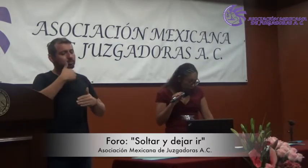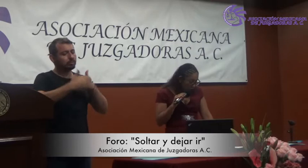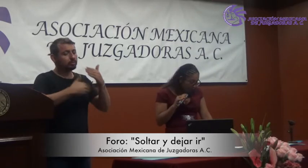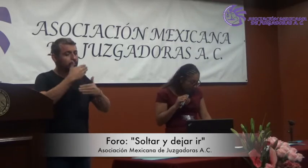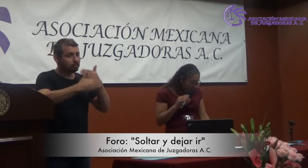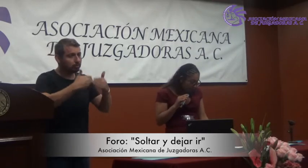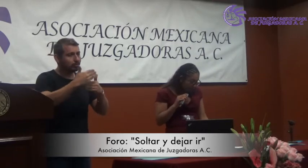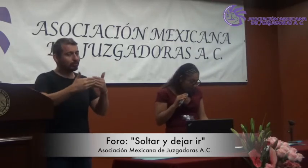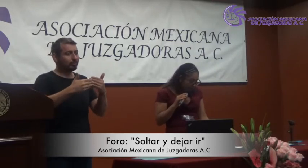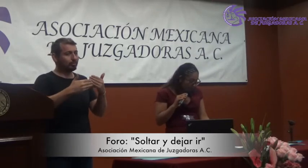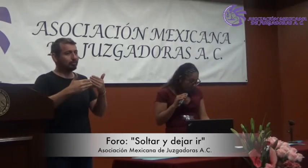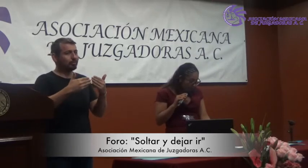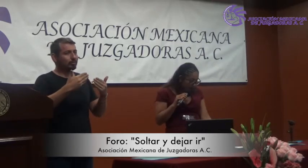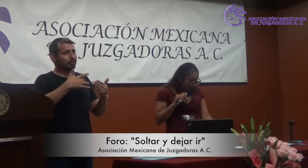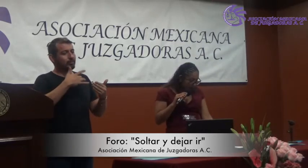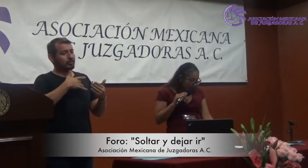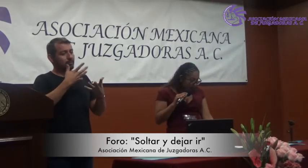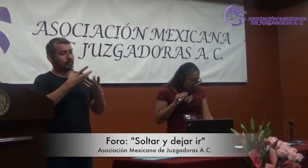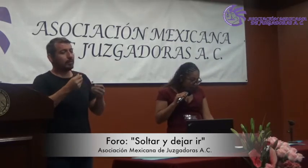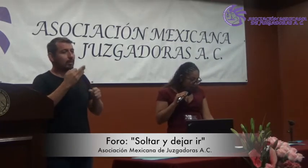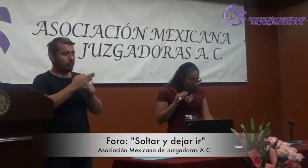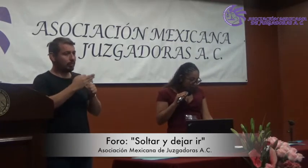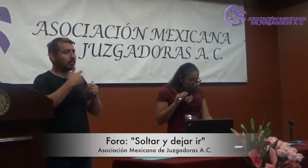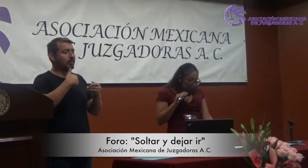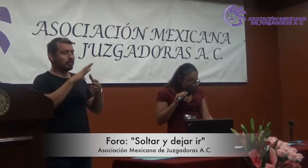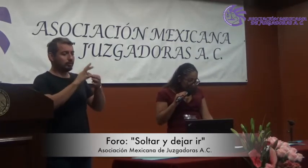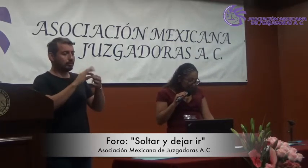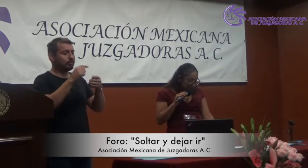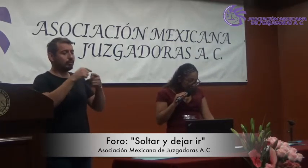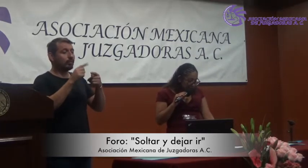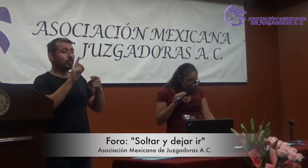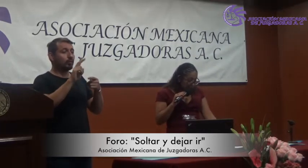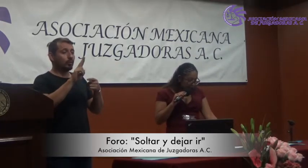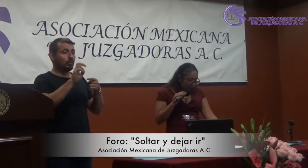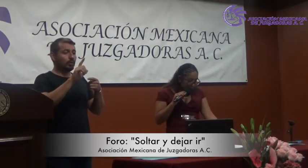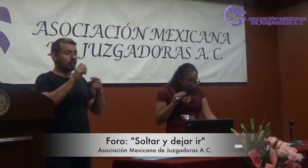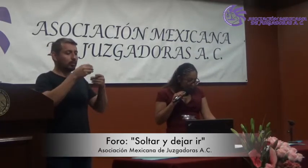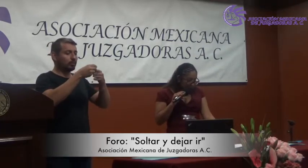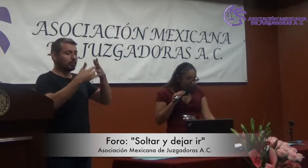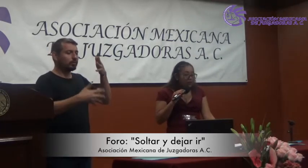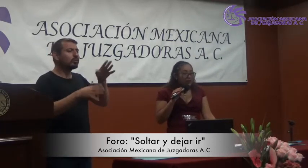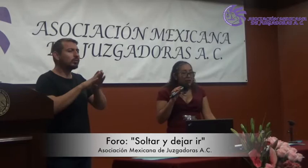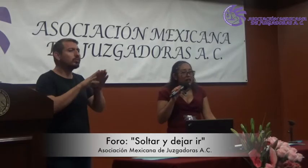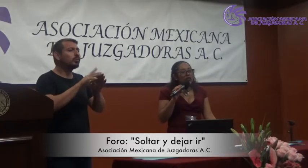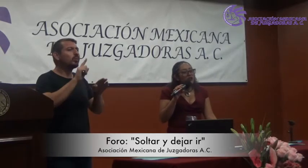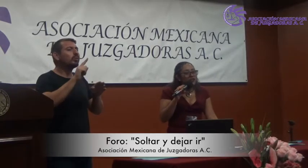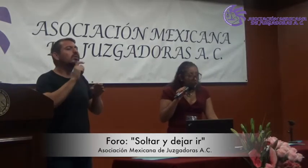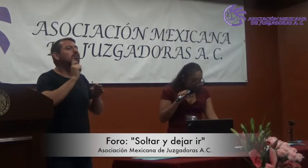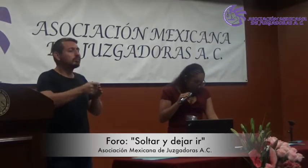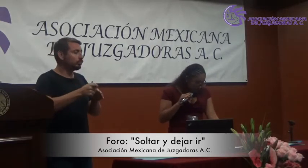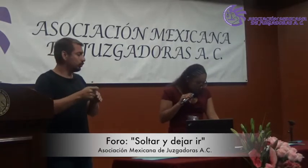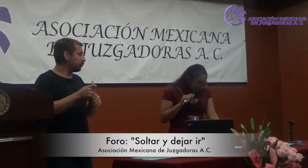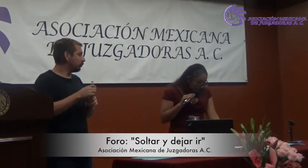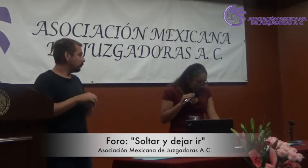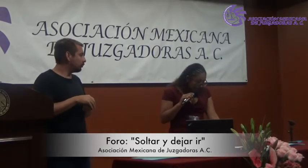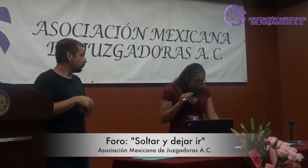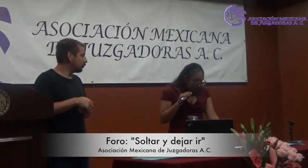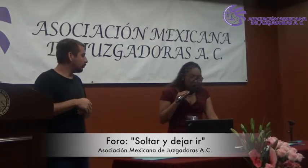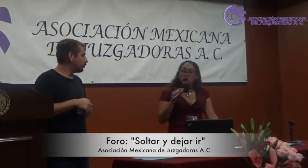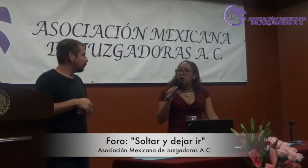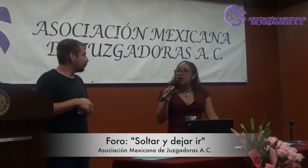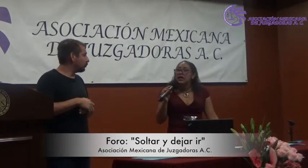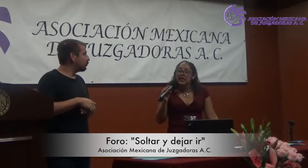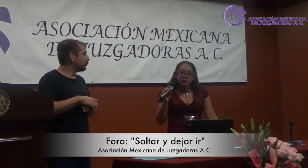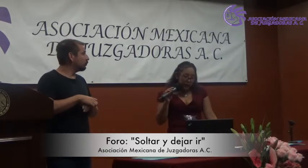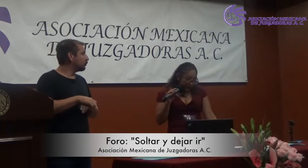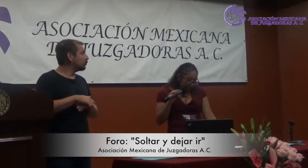todos los componentes del duelo. Pero es importante que sepan que no deben de avergonzarse, que